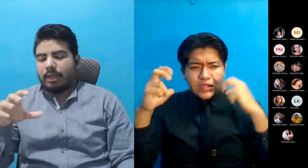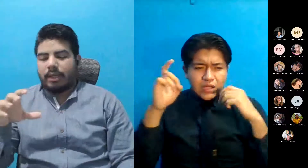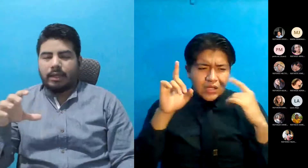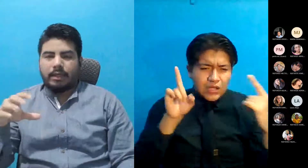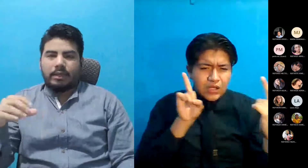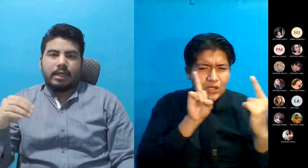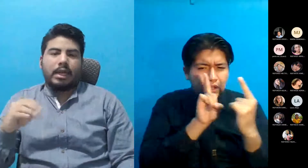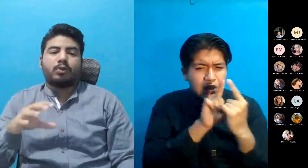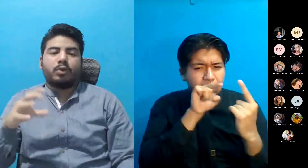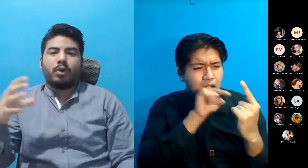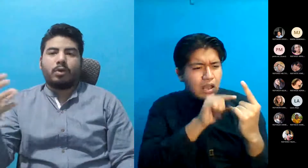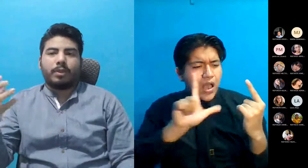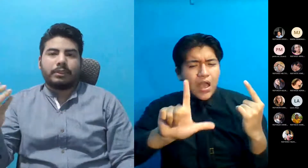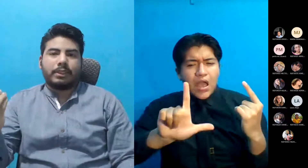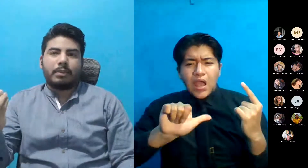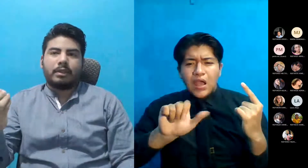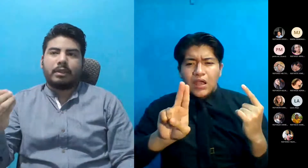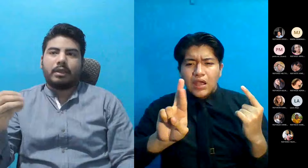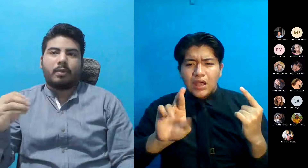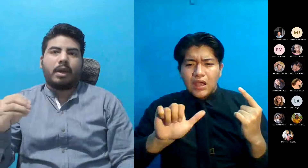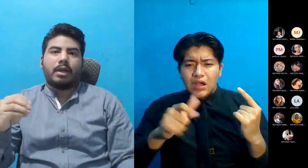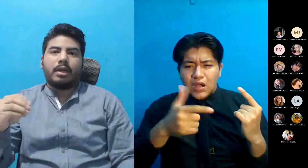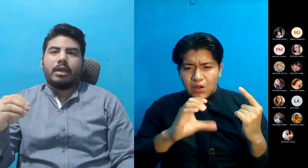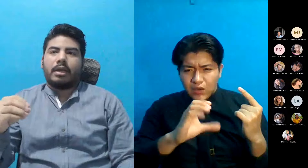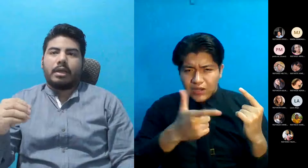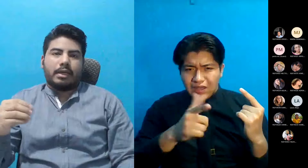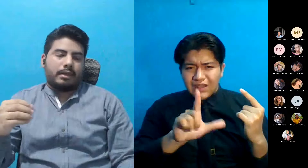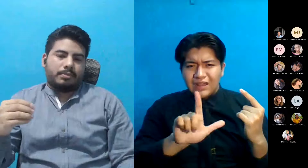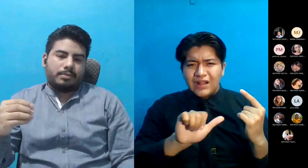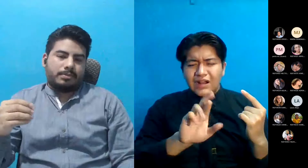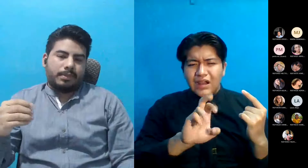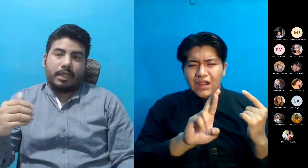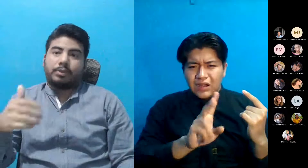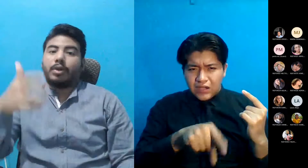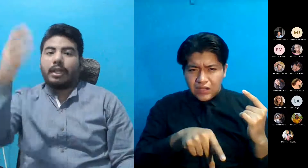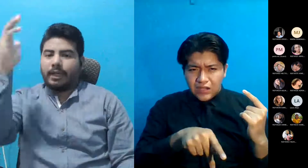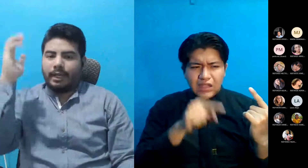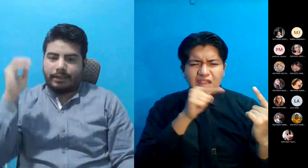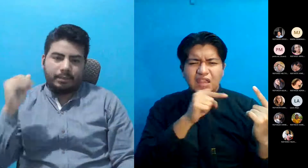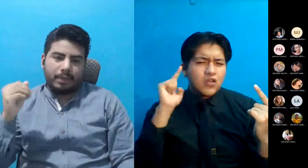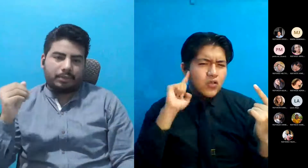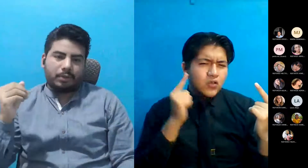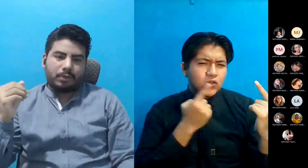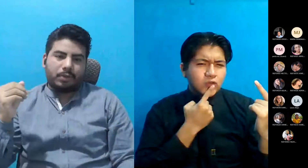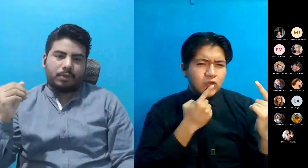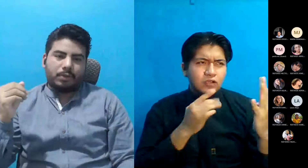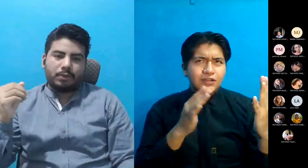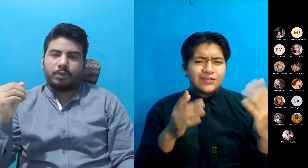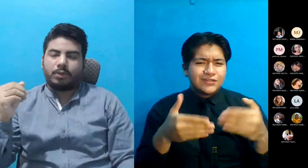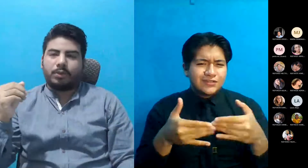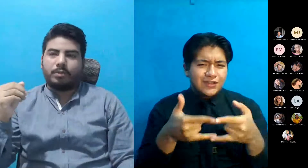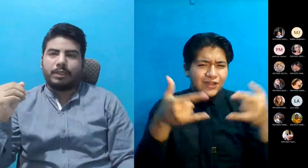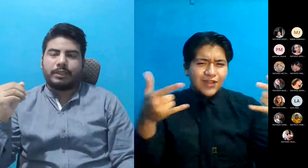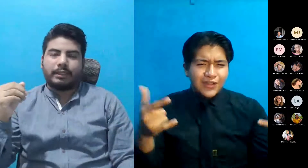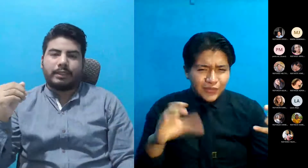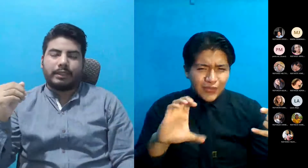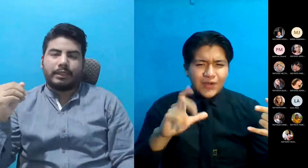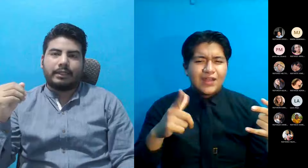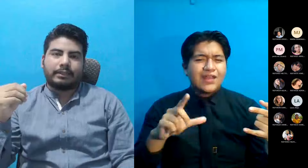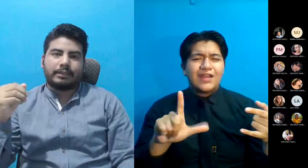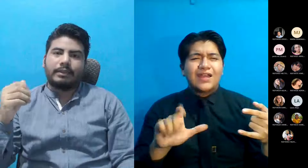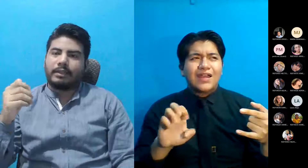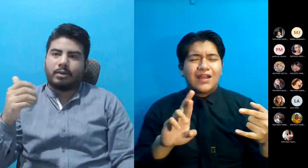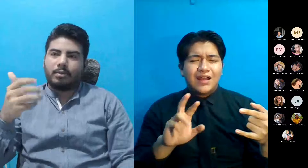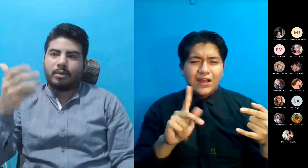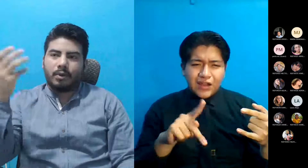Clerc, que era un sordo precisamente, del cual pues la historia de Clerc también es otro punto